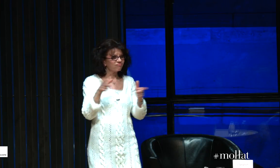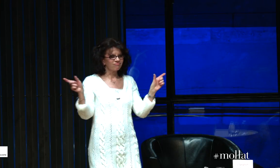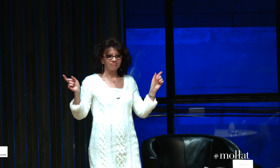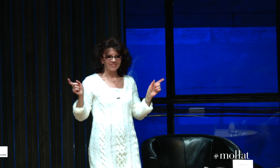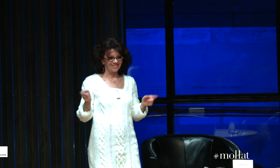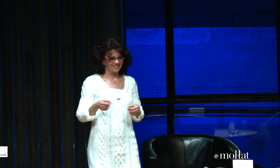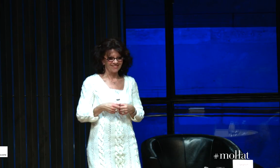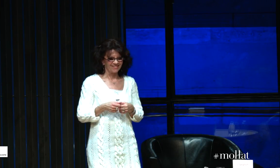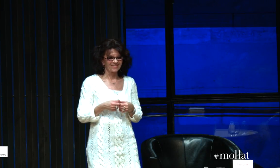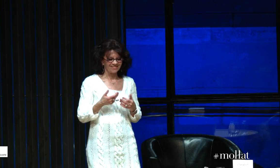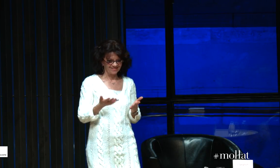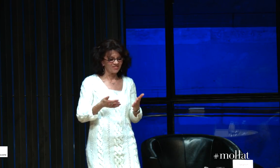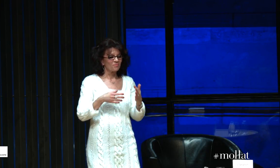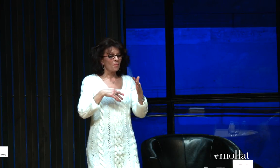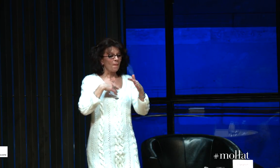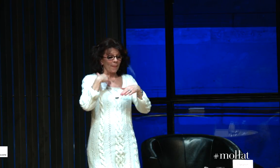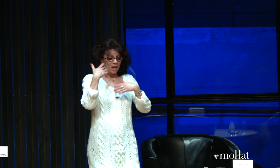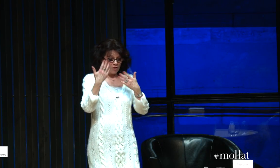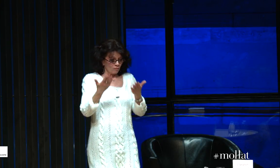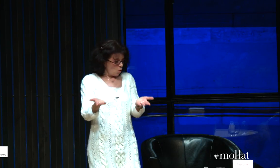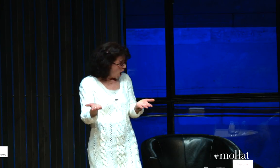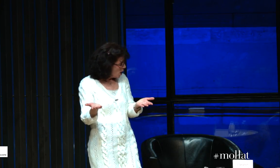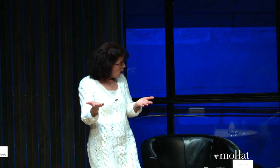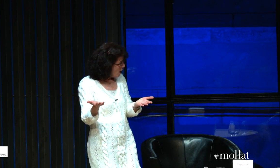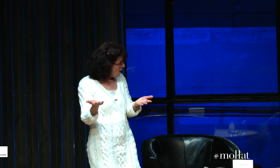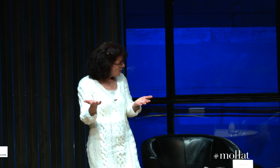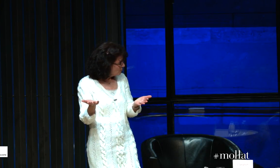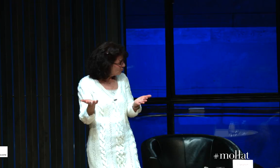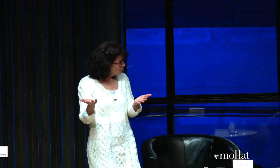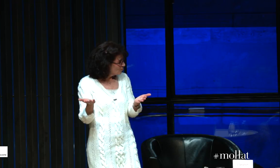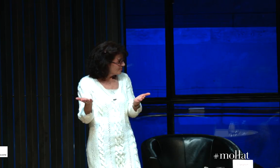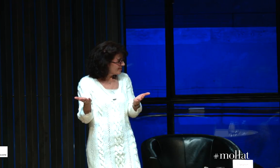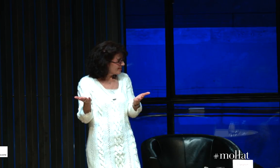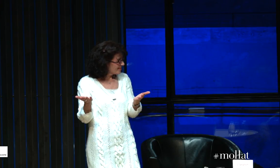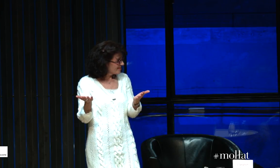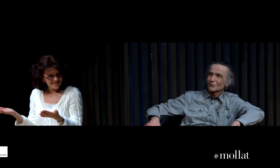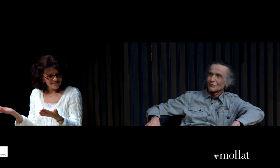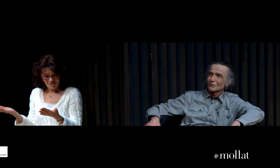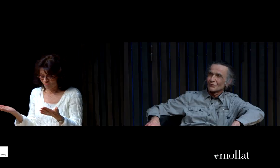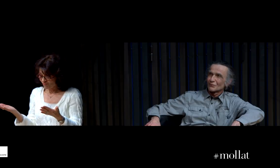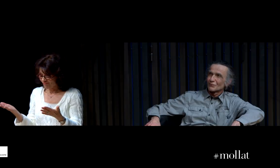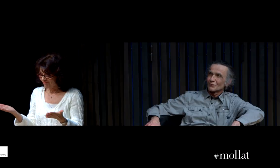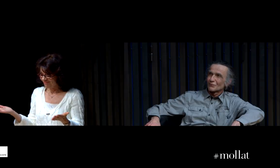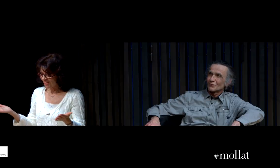bien, bien enfin dans l'accessibilité. Et puis,